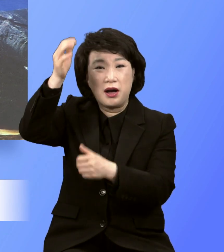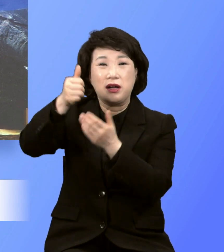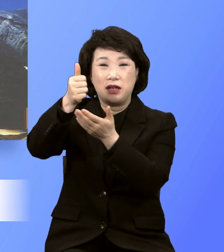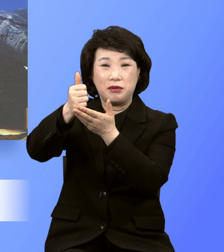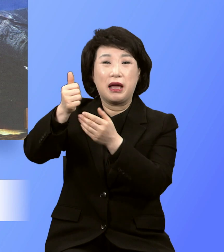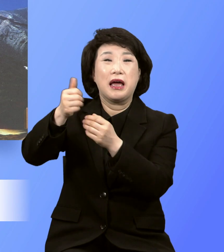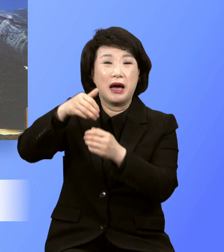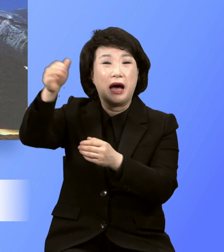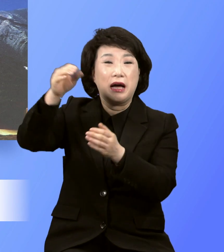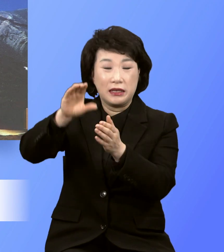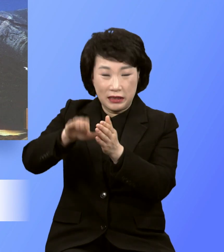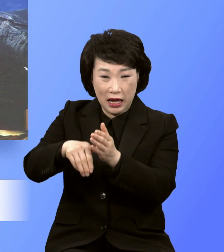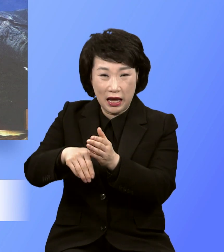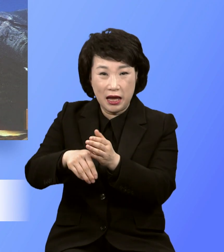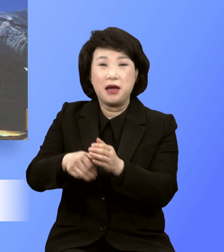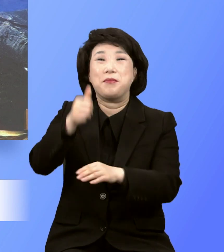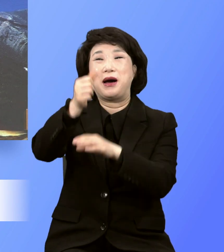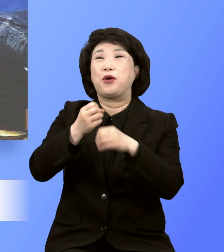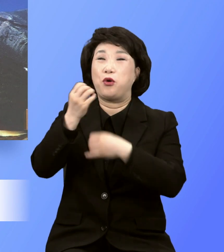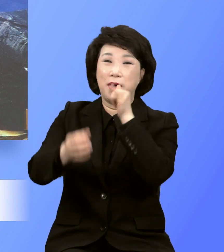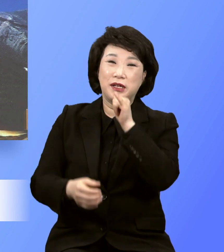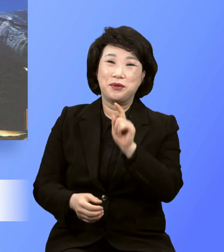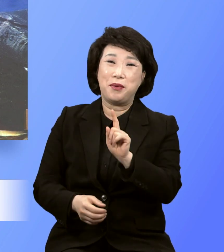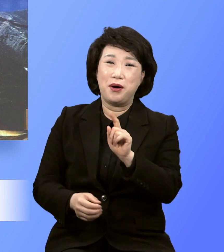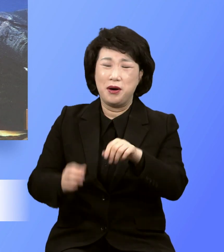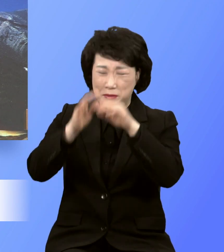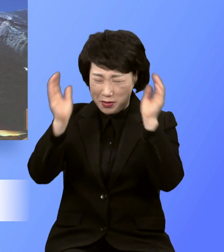앞에 가려고 하는 순간에 다